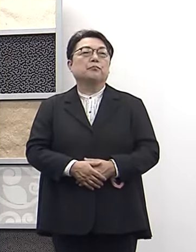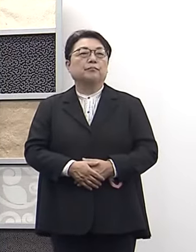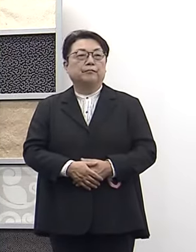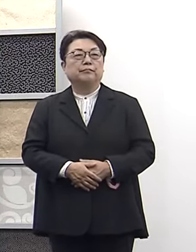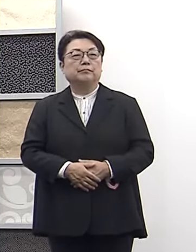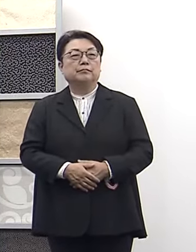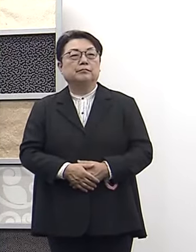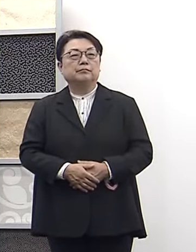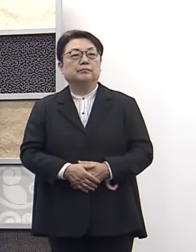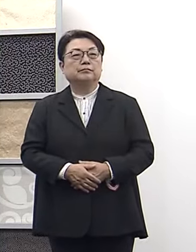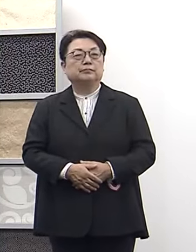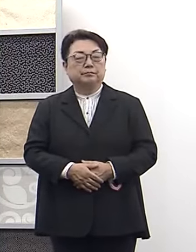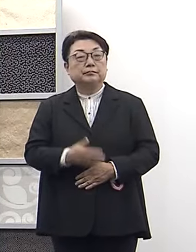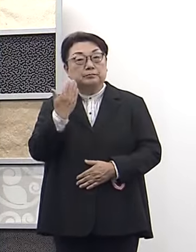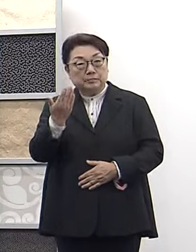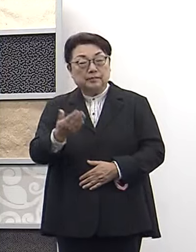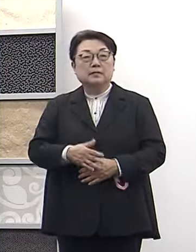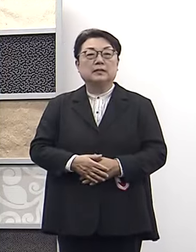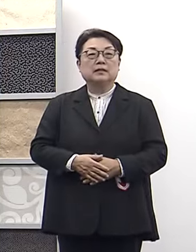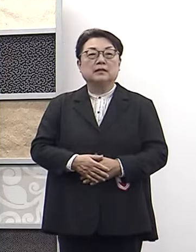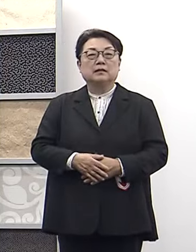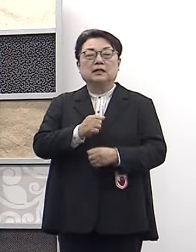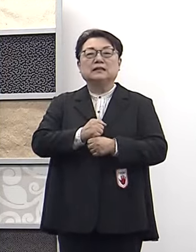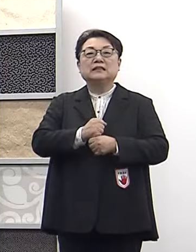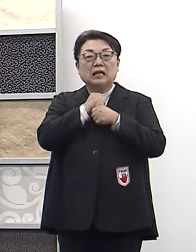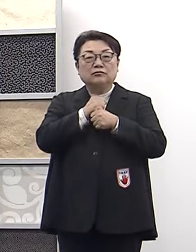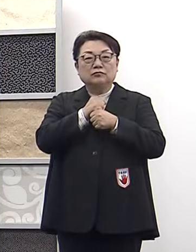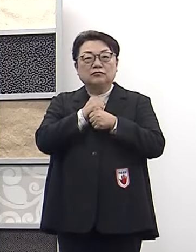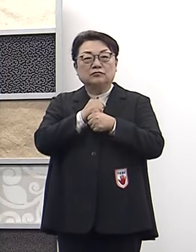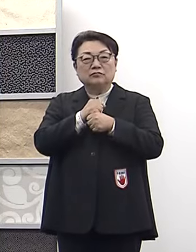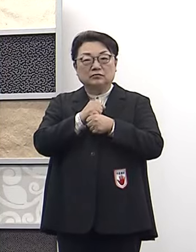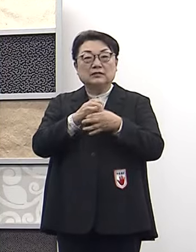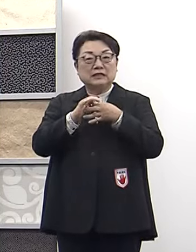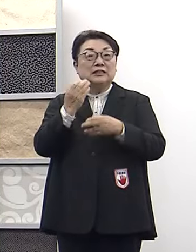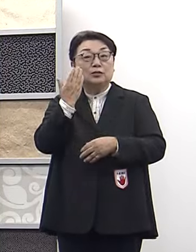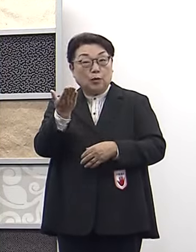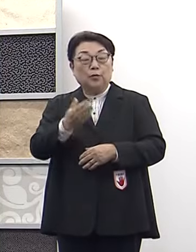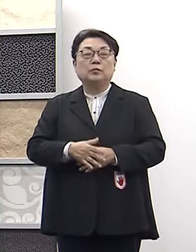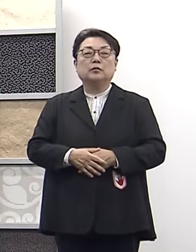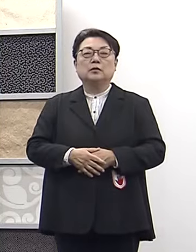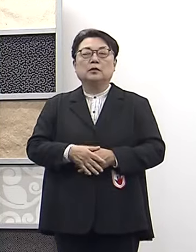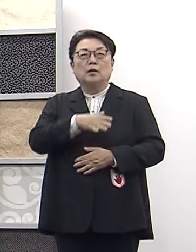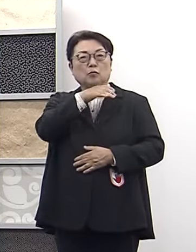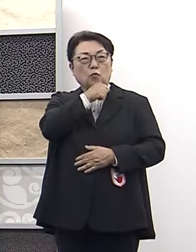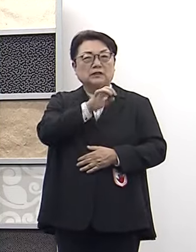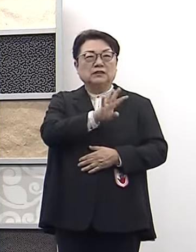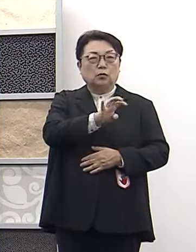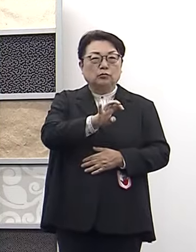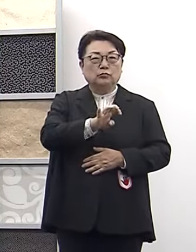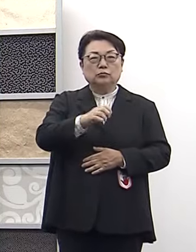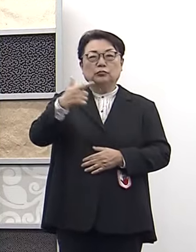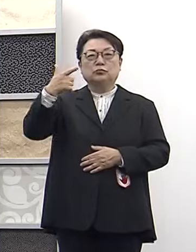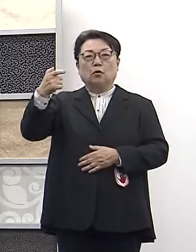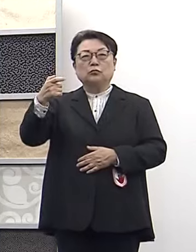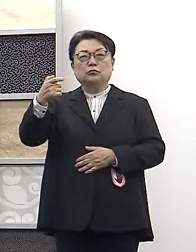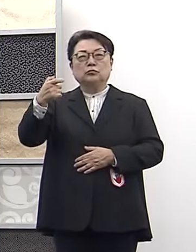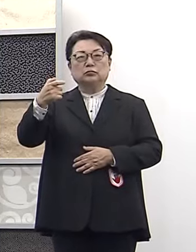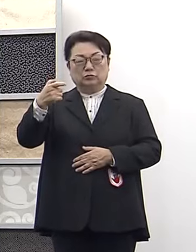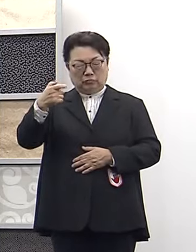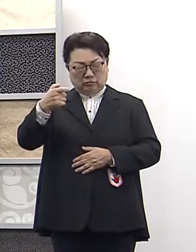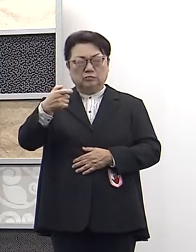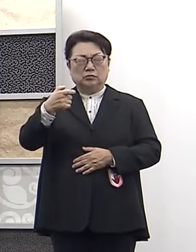日新聞さん。 すいません、自殺の件であと1点お伺いいたします。はい、40代から60代 の, 働き盛り